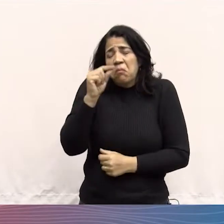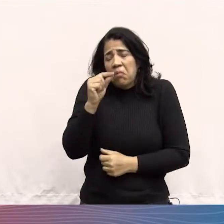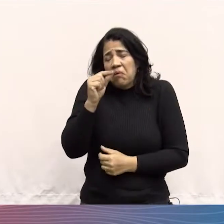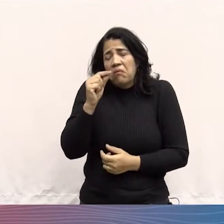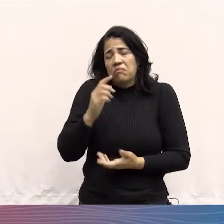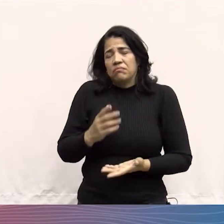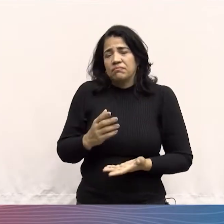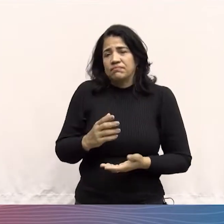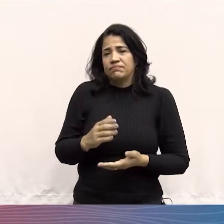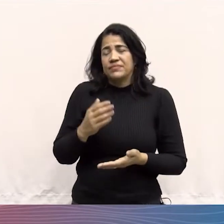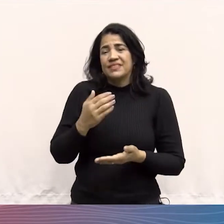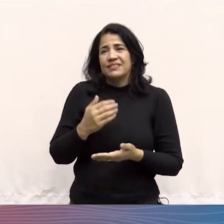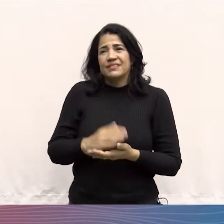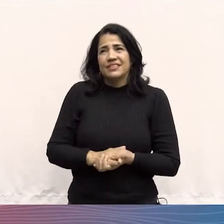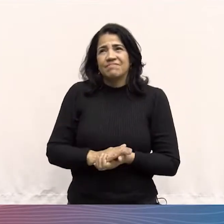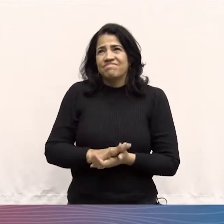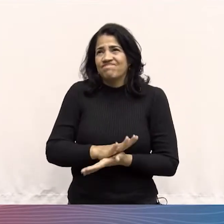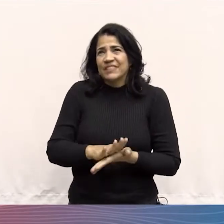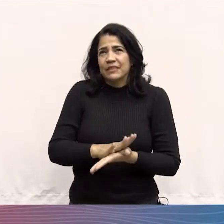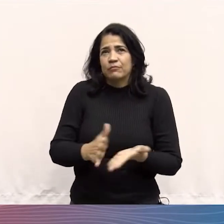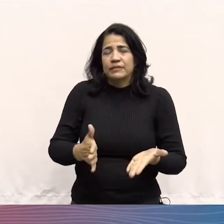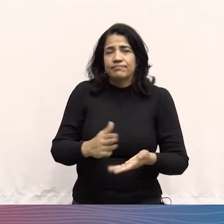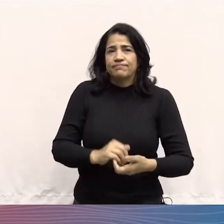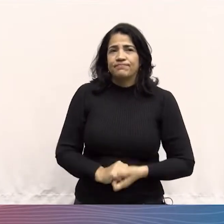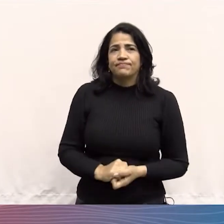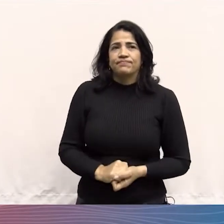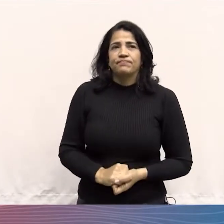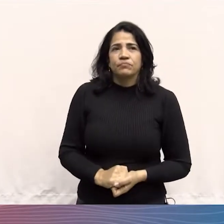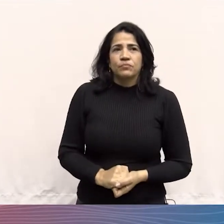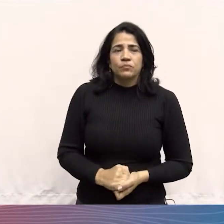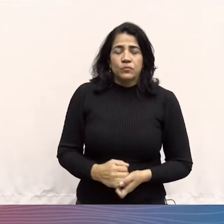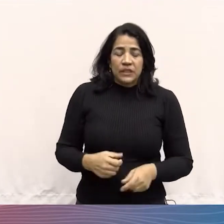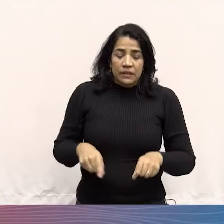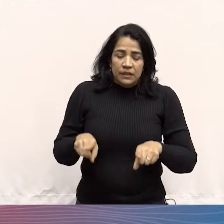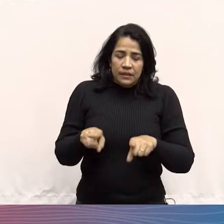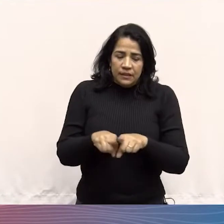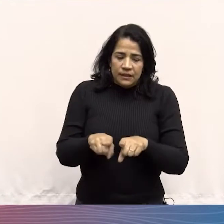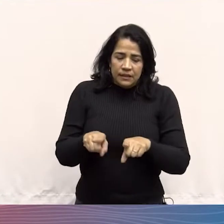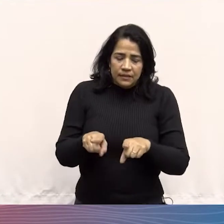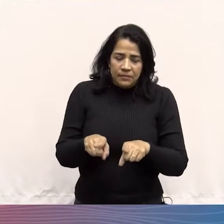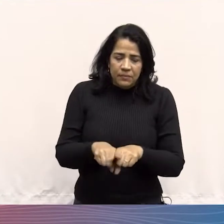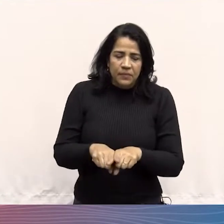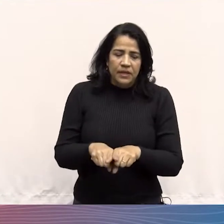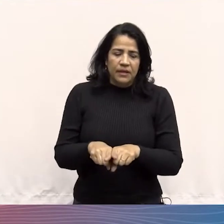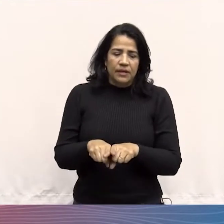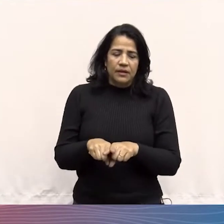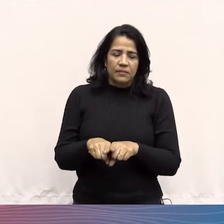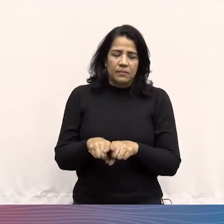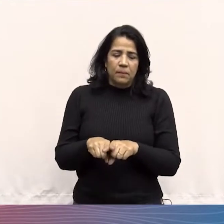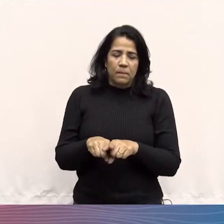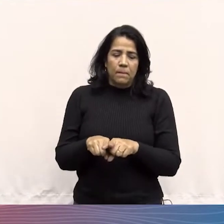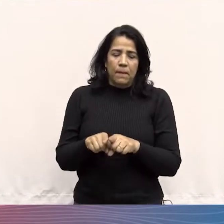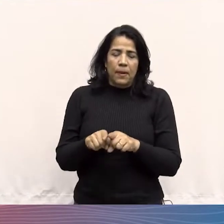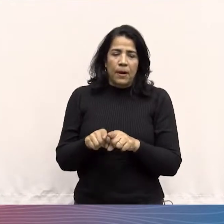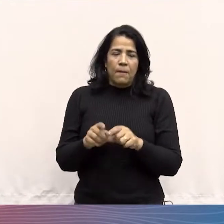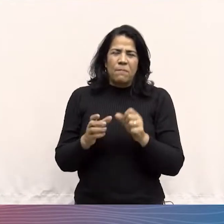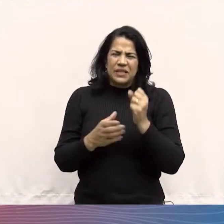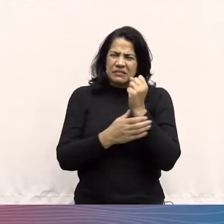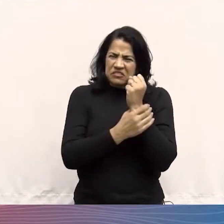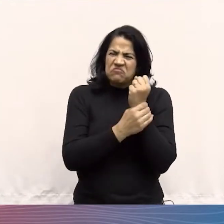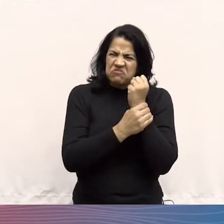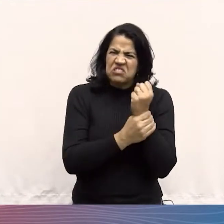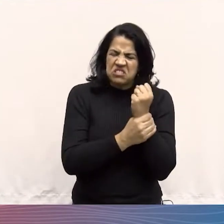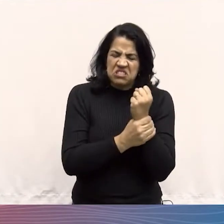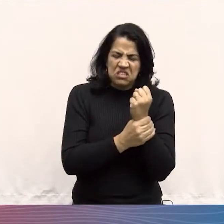também para se defender de outros que querem matá-los, ou até mesmo feras,